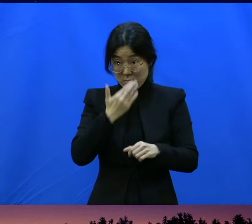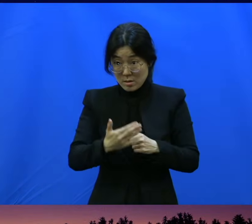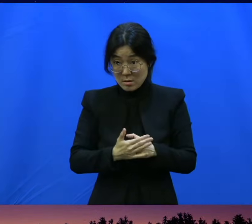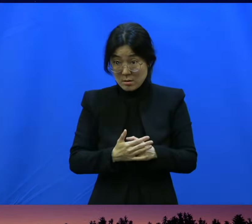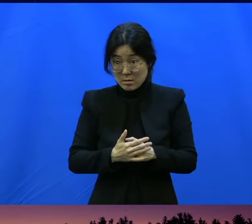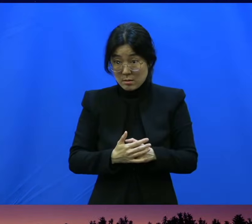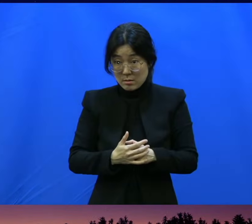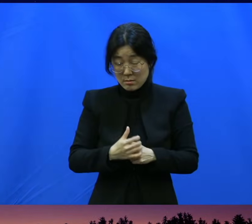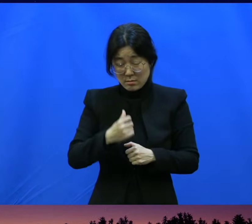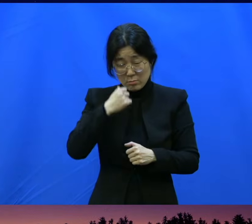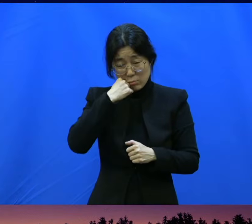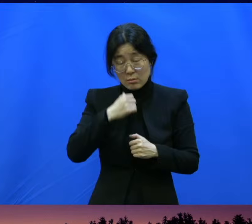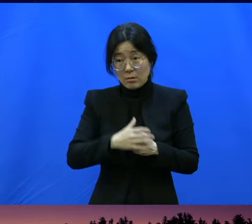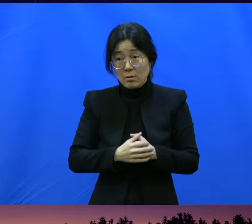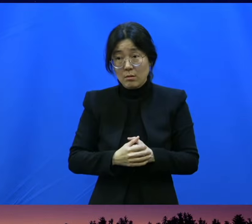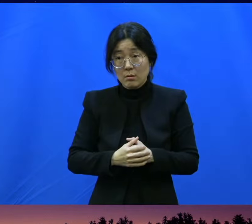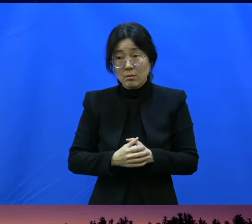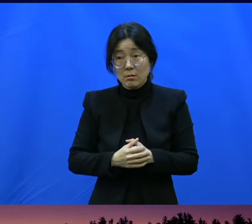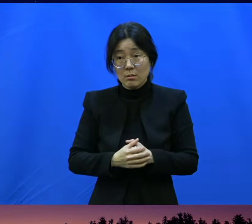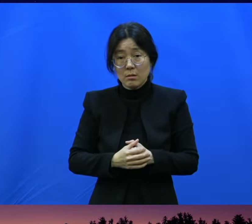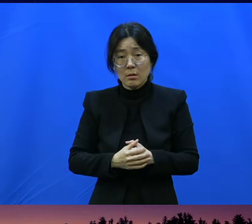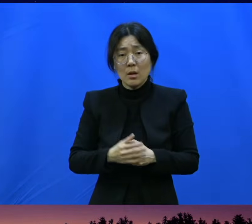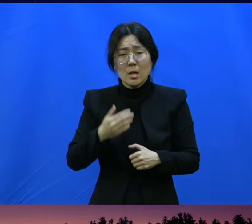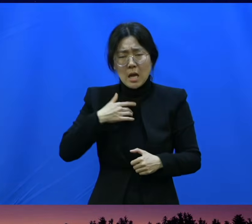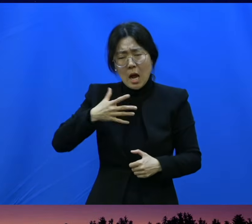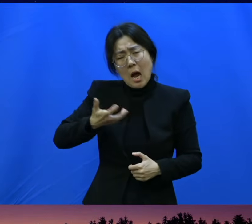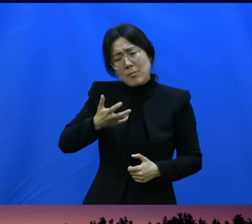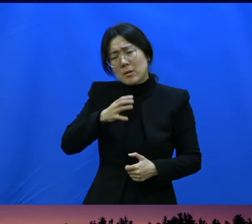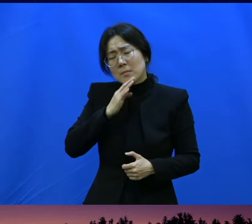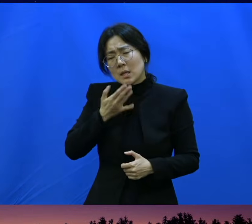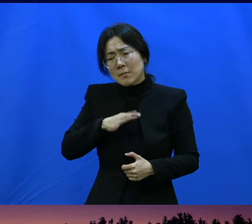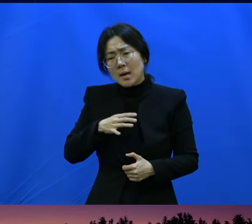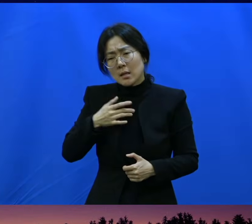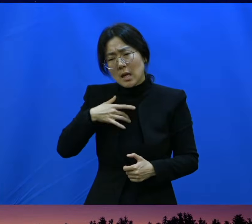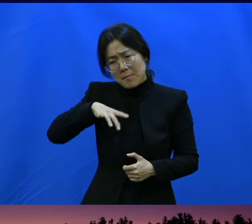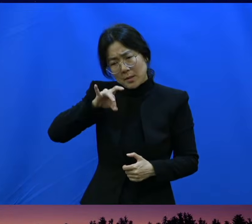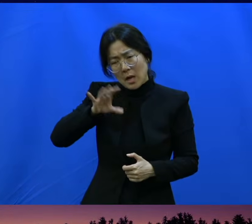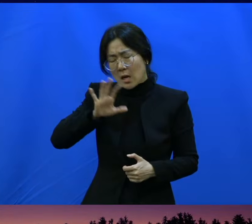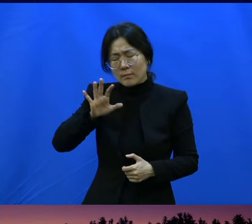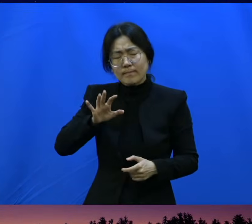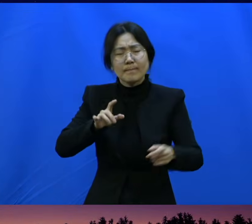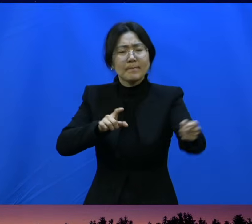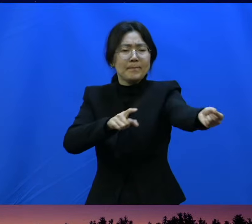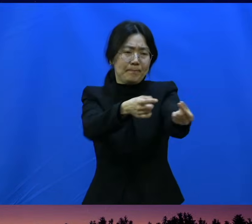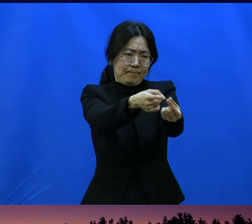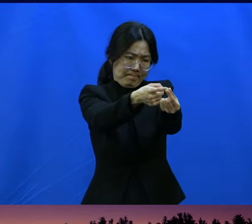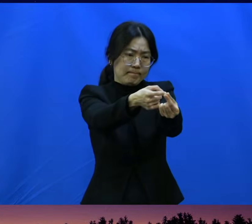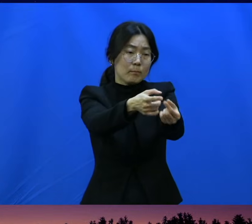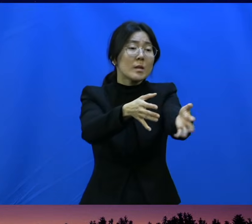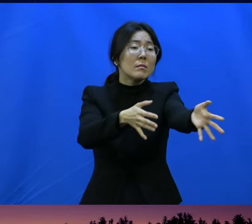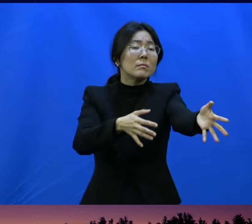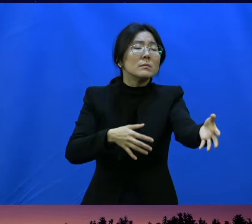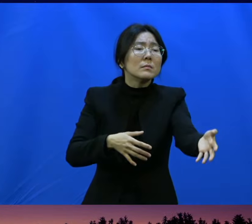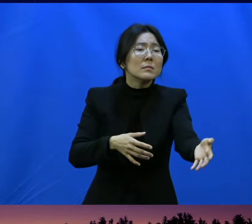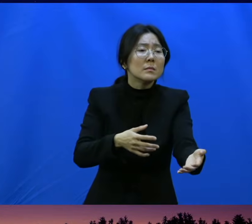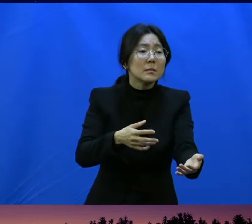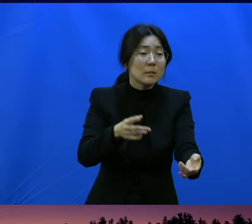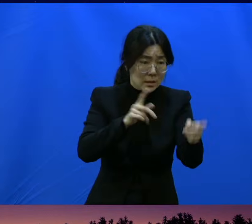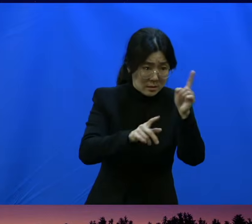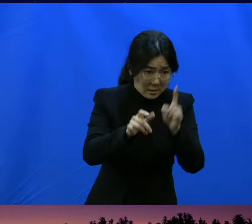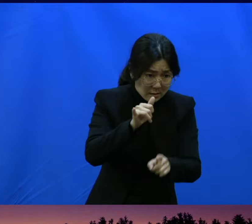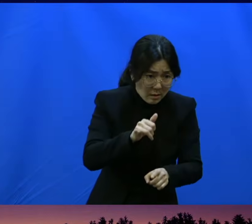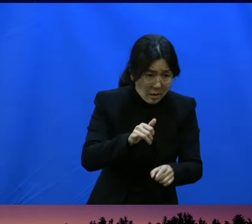다윗은 자신의 아픔에만 몰두하는 게 아니라 다른 사람의 아픔을 보듬는 거죠. 이 공감하는 공동체를 만들어내는